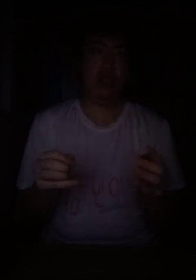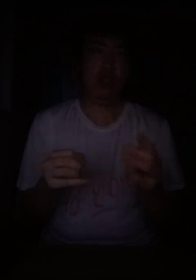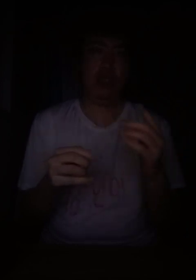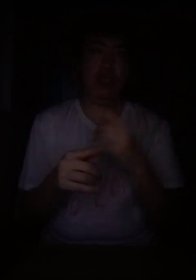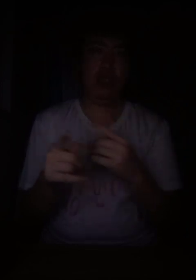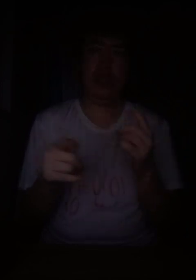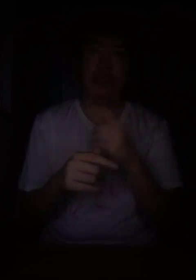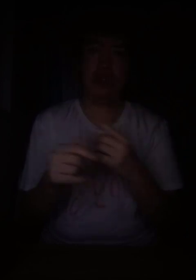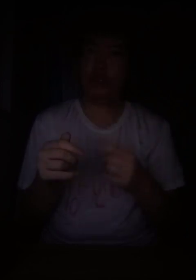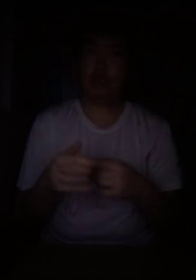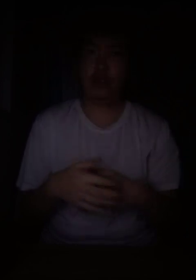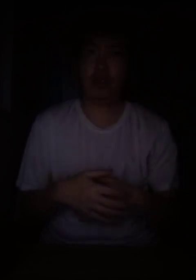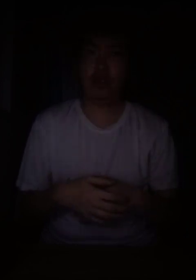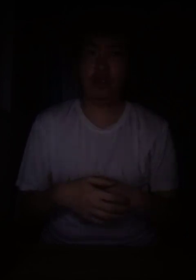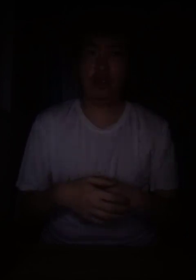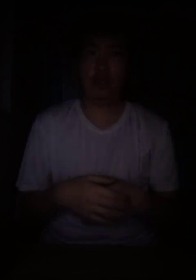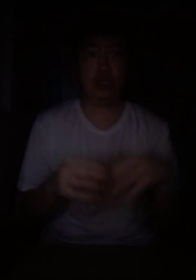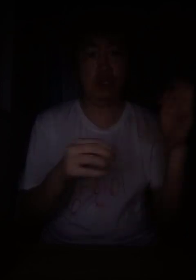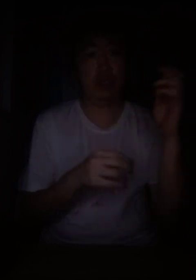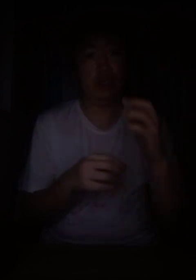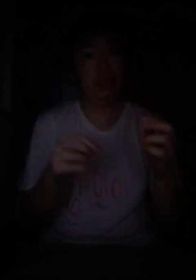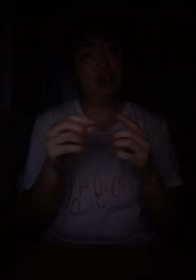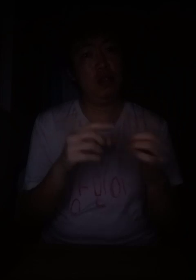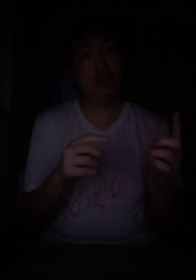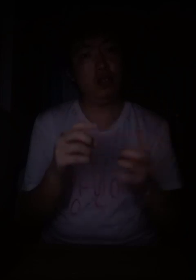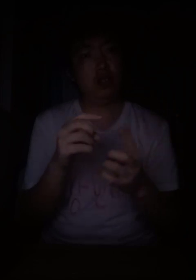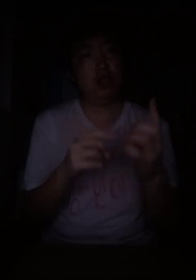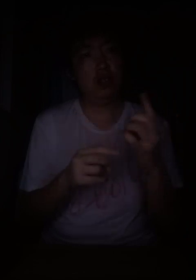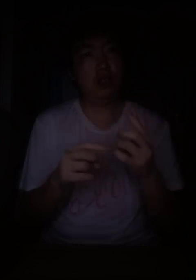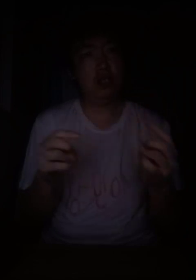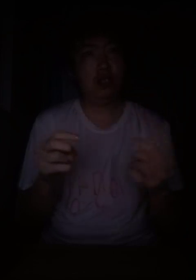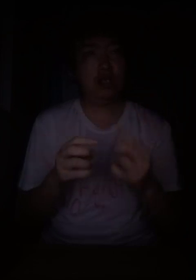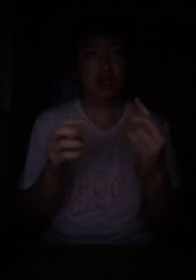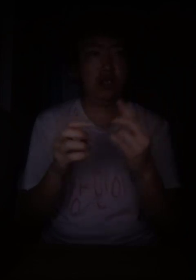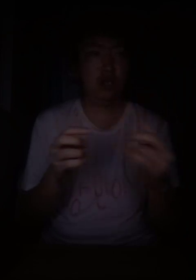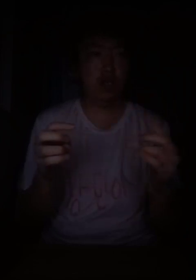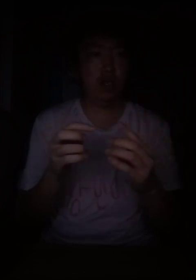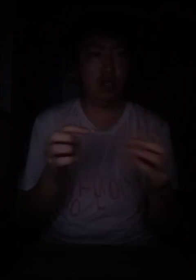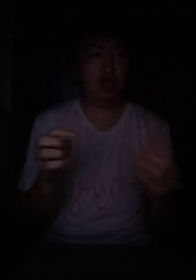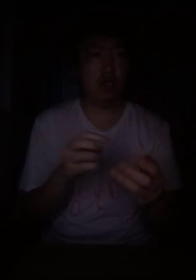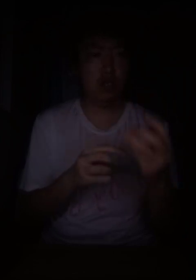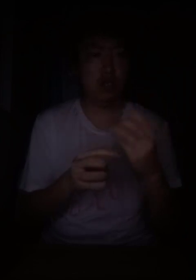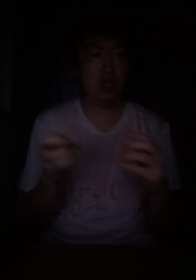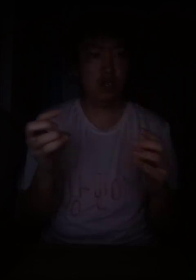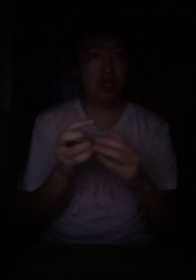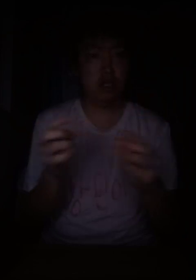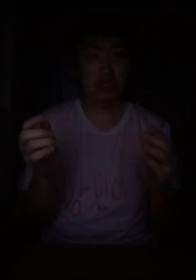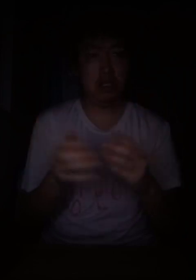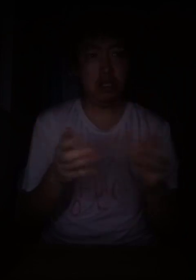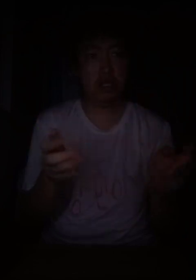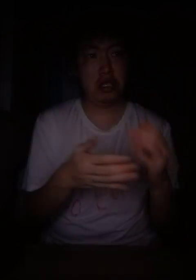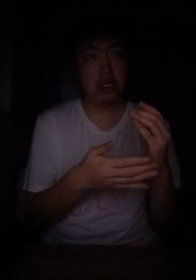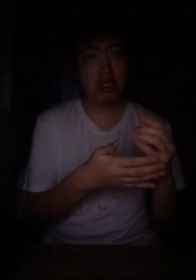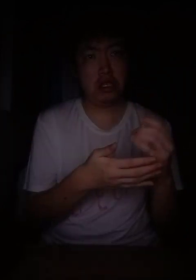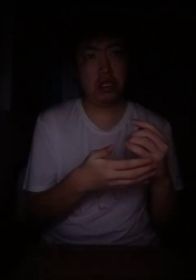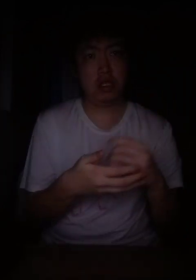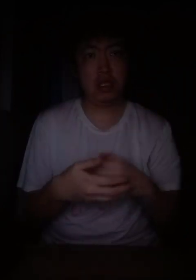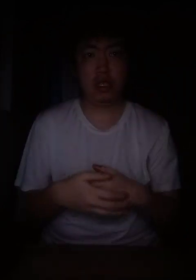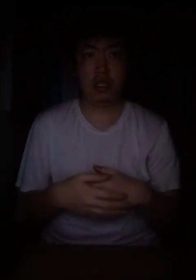없습니다. 천장에 있는 개부분은 작업자들이 작업을 하기 위한 용도로 쓰여지는 통로이기 때문에